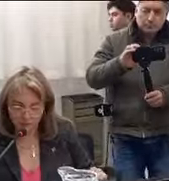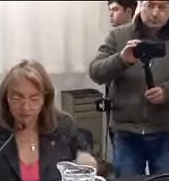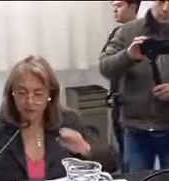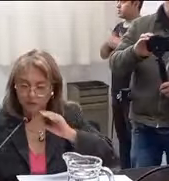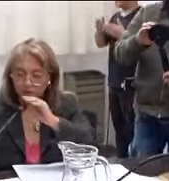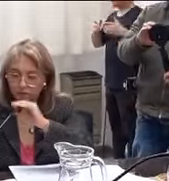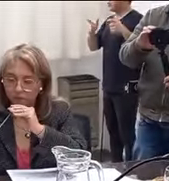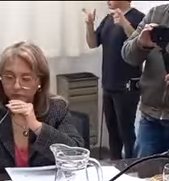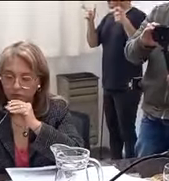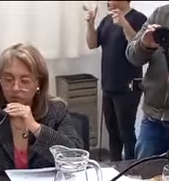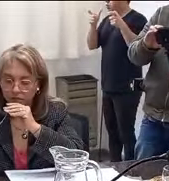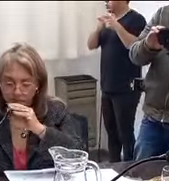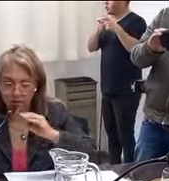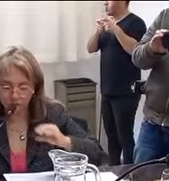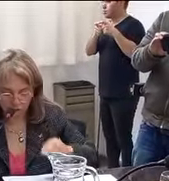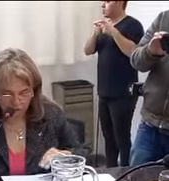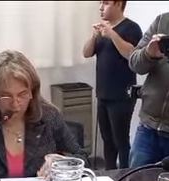Bueno,